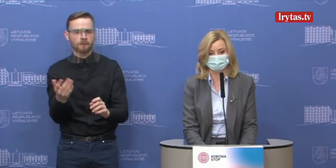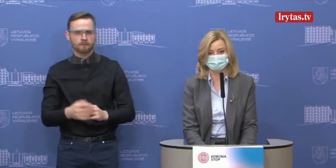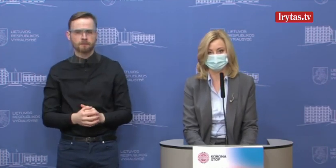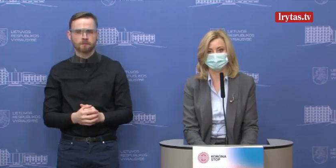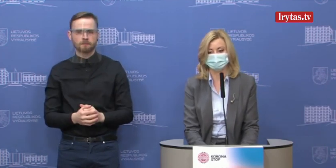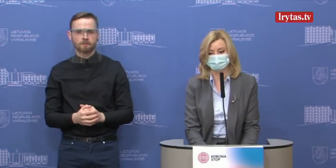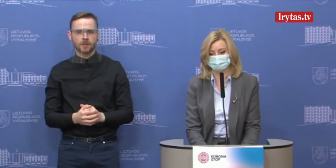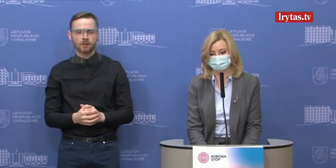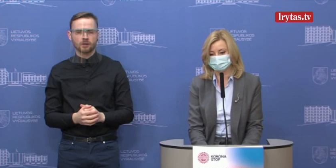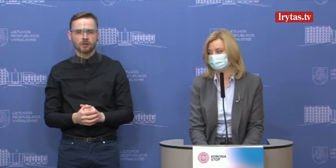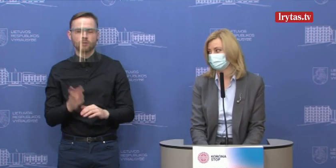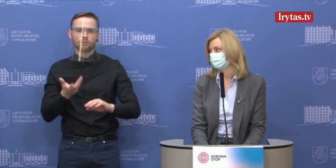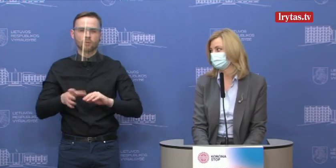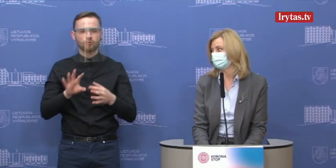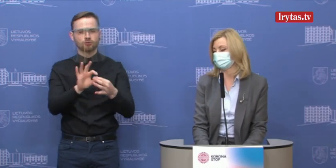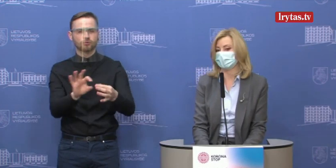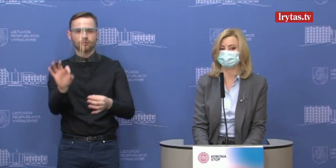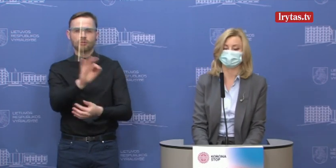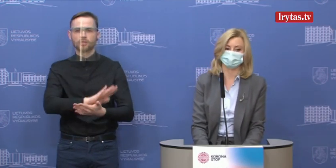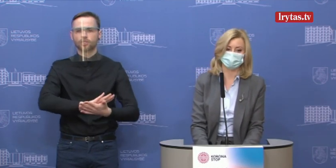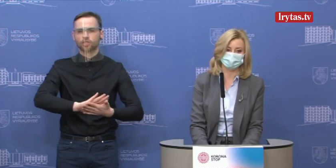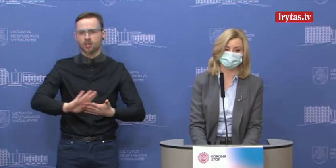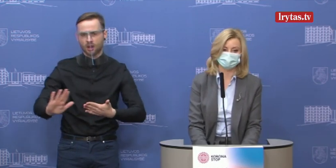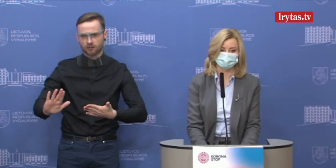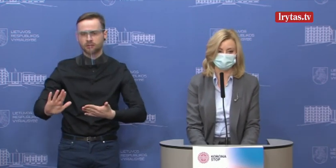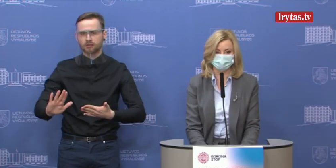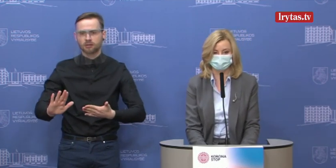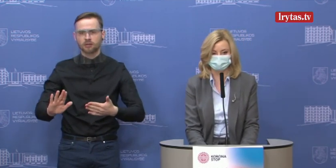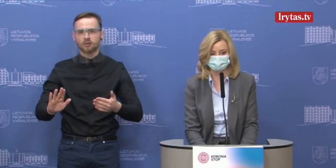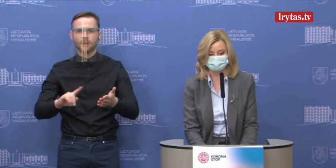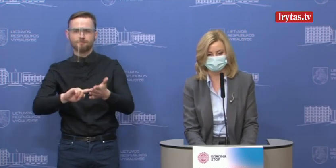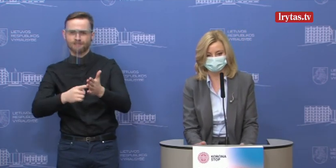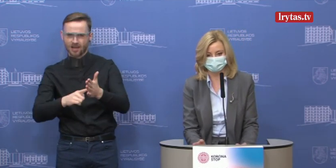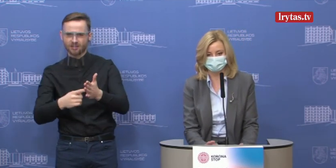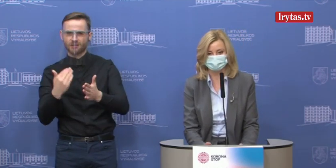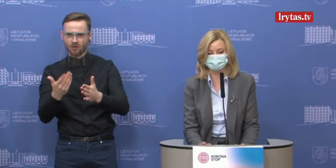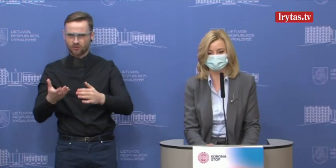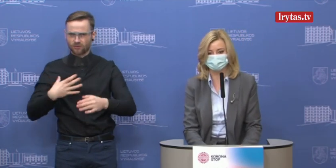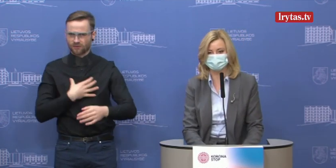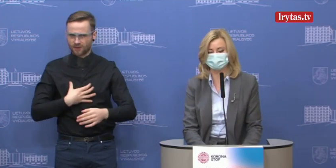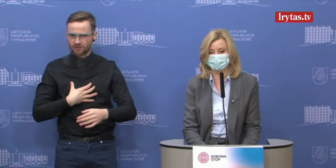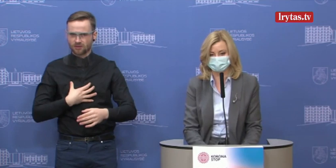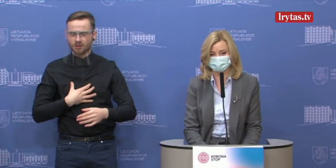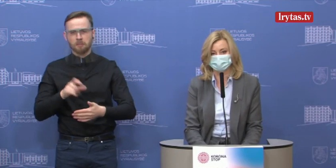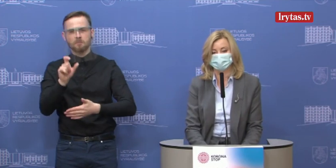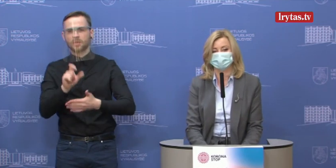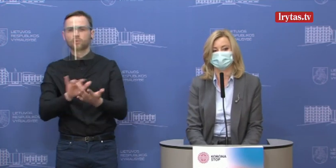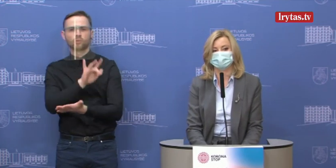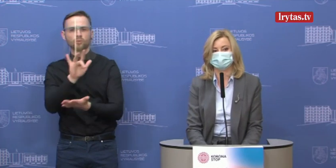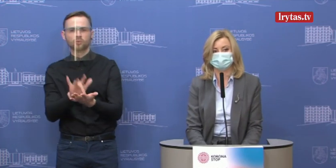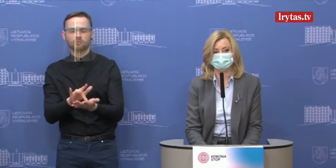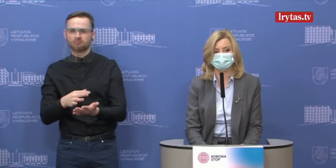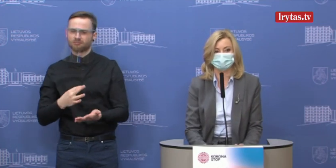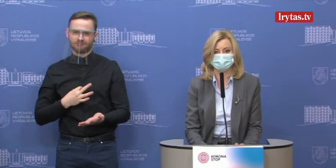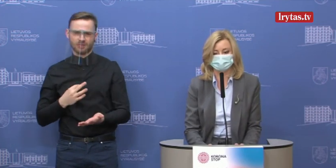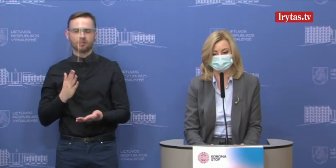į sanitarinį higieninį patikrinimą, negu ten į realų pasų jūsų arba jūsų pilietybės nustatymą.